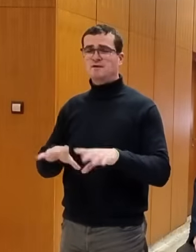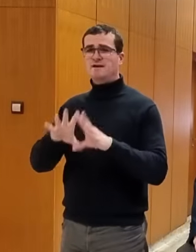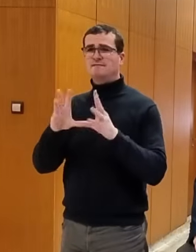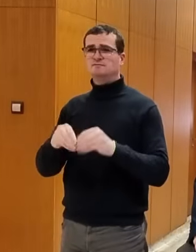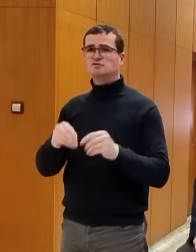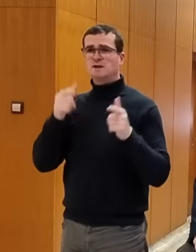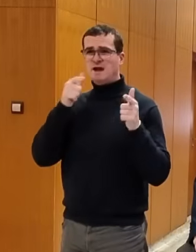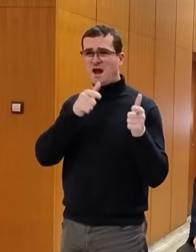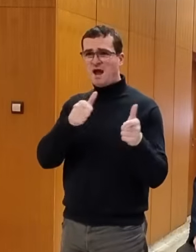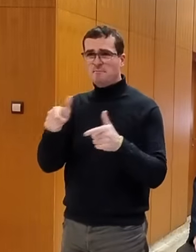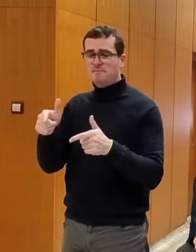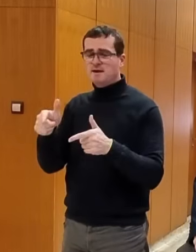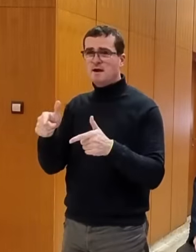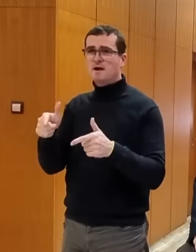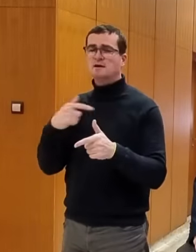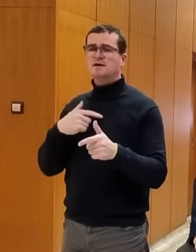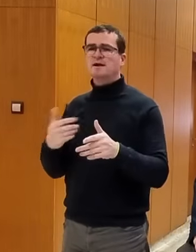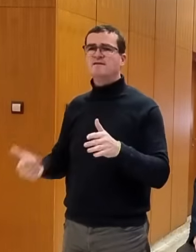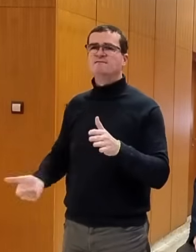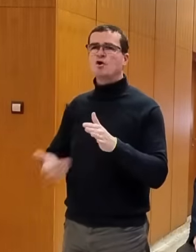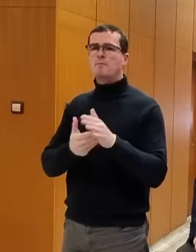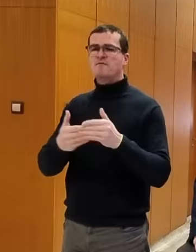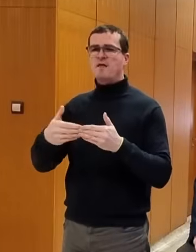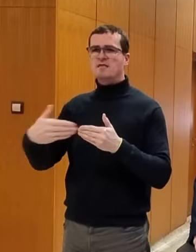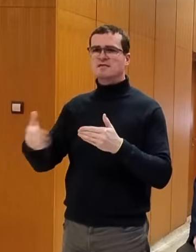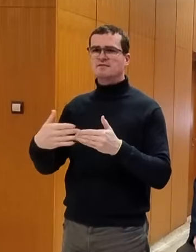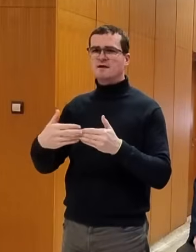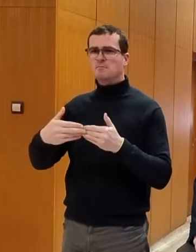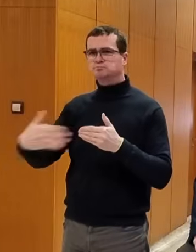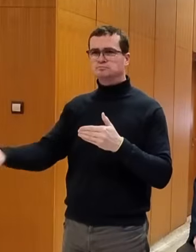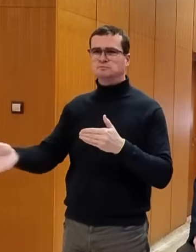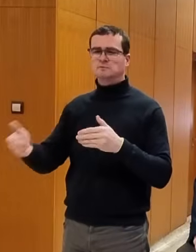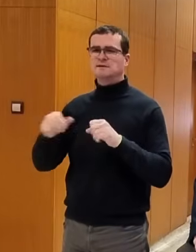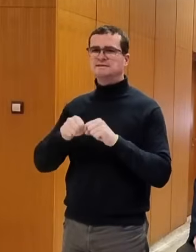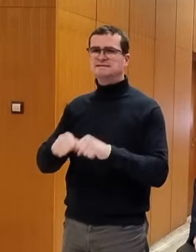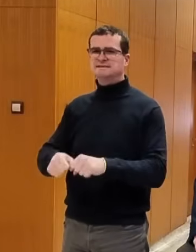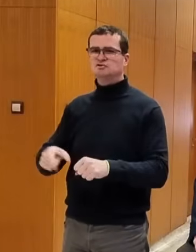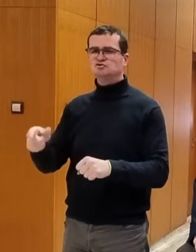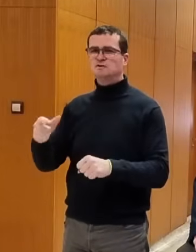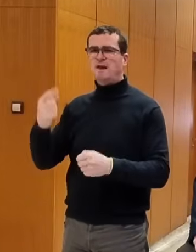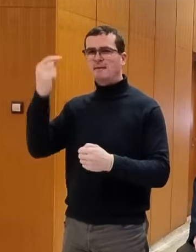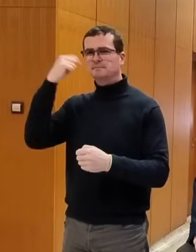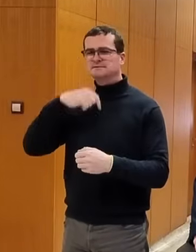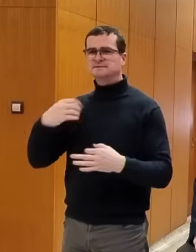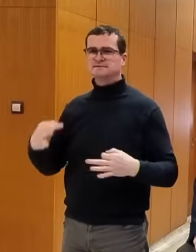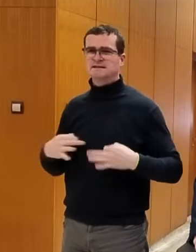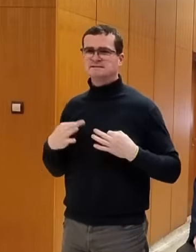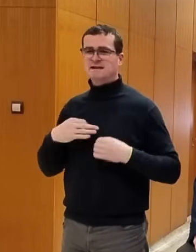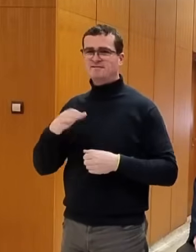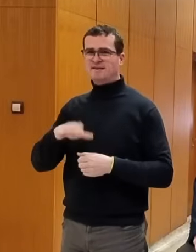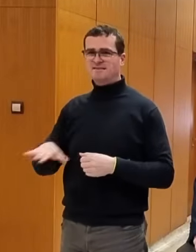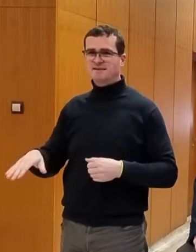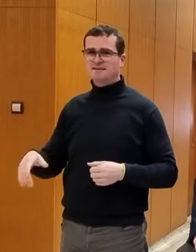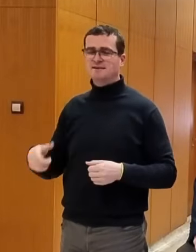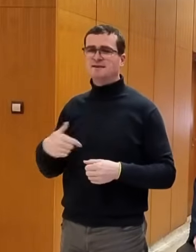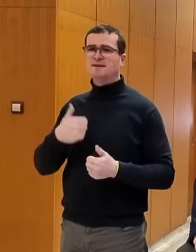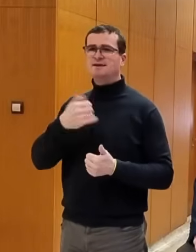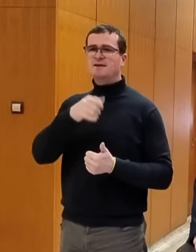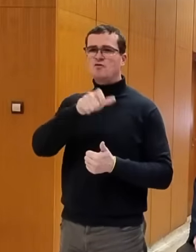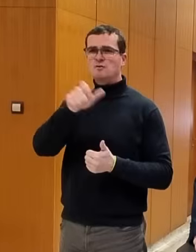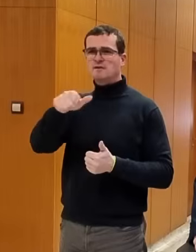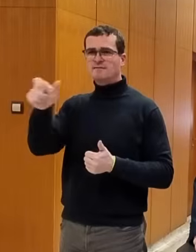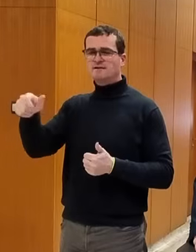všetkých kamier teatrálne vykopávali dvere, ničili psychické zdravie detí,